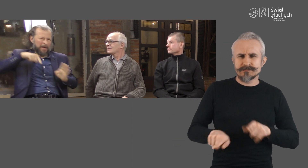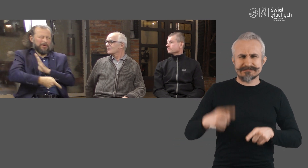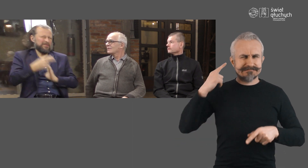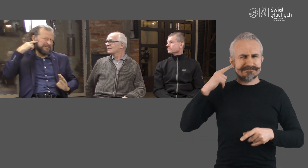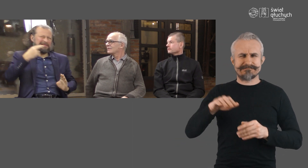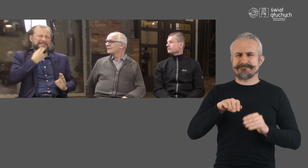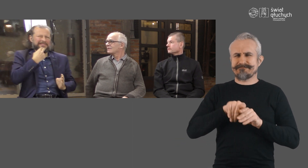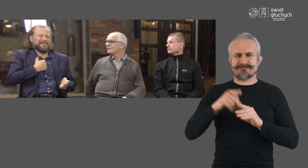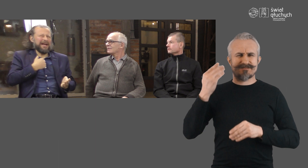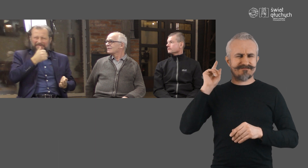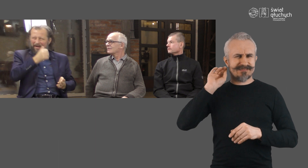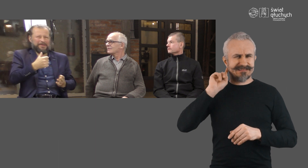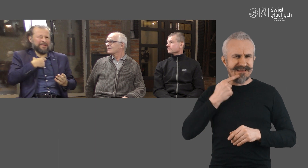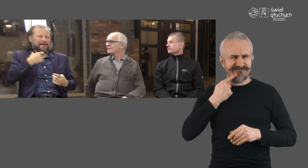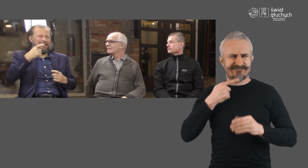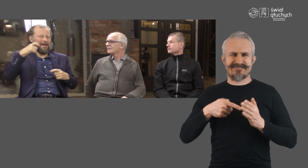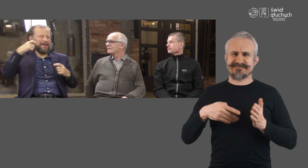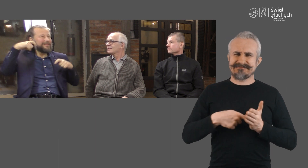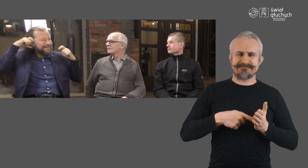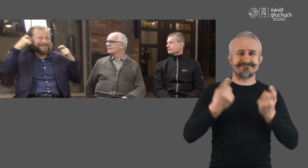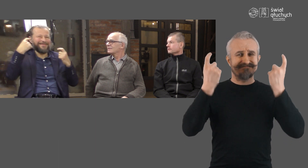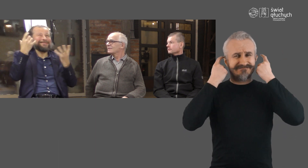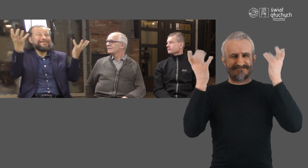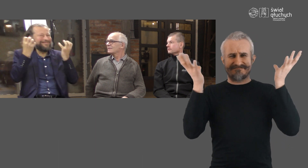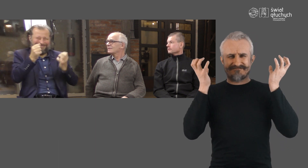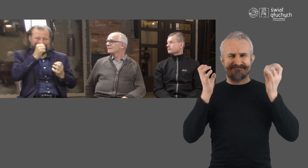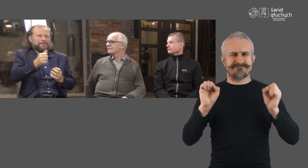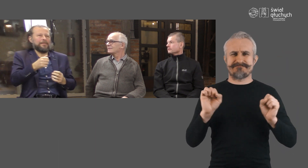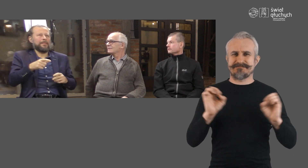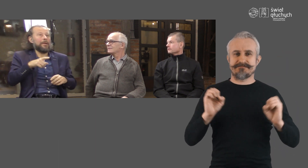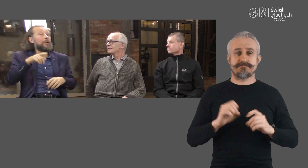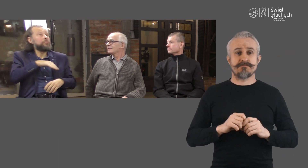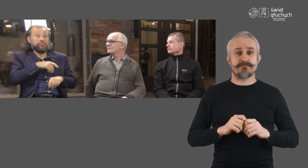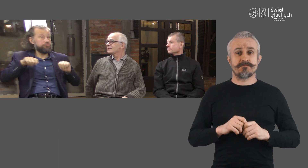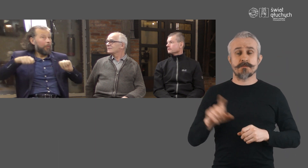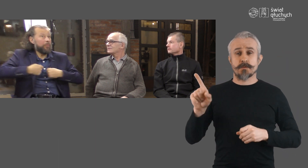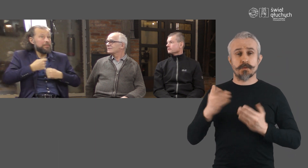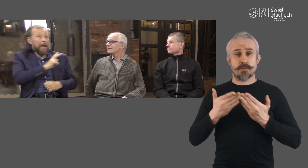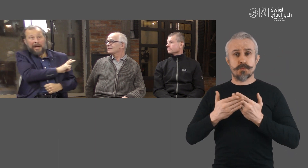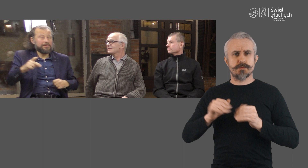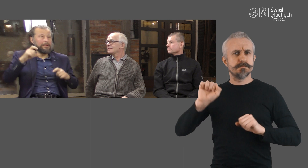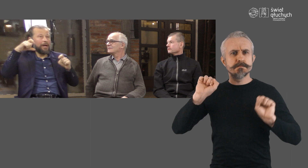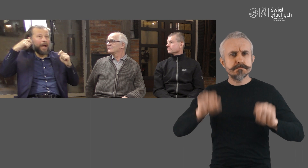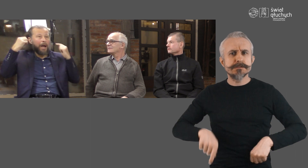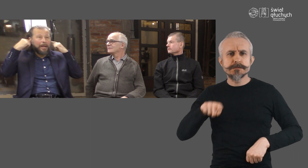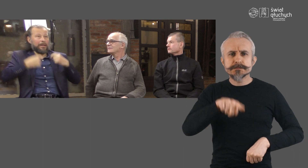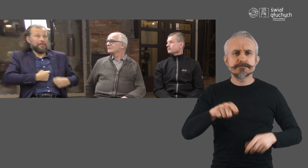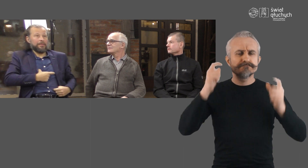szkole, ja od urodzenia jestem z głębokim niedosłuchem. Aparaty mi nie pomagają, nic nie pomagają.